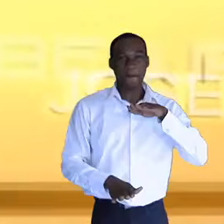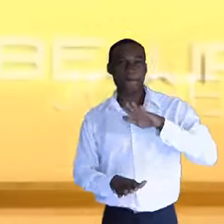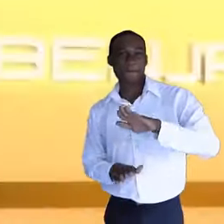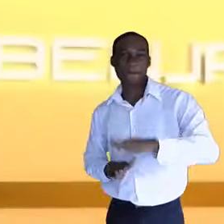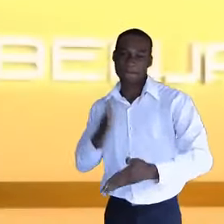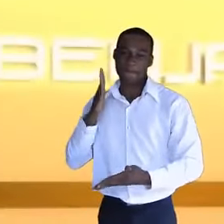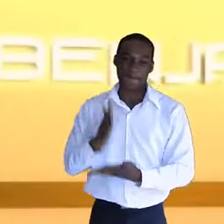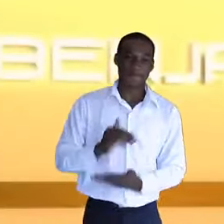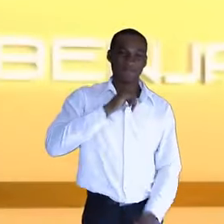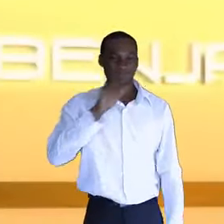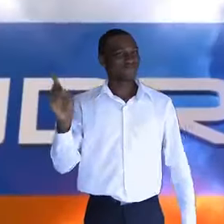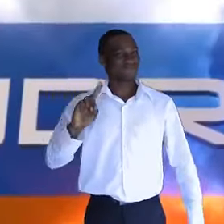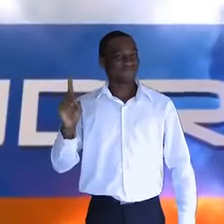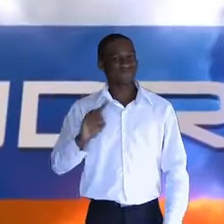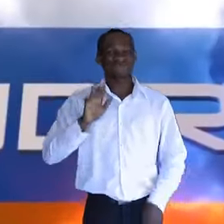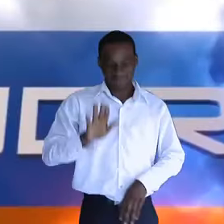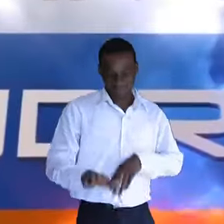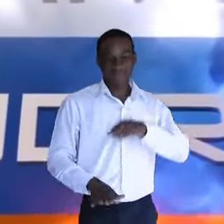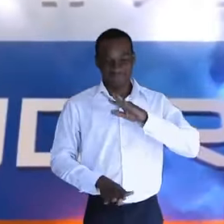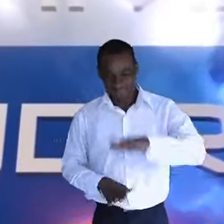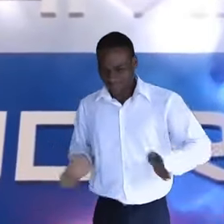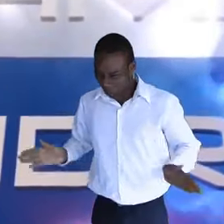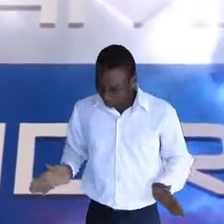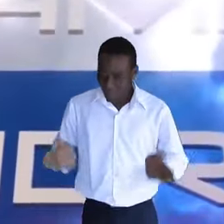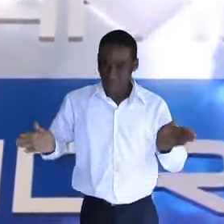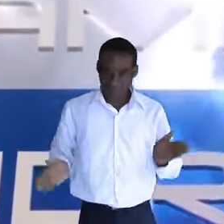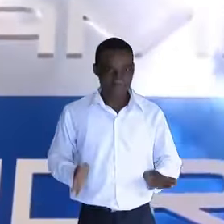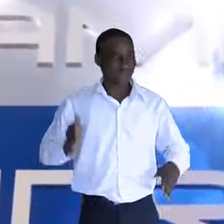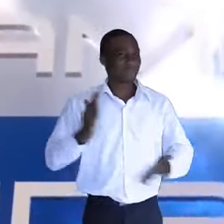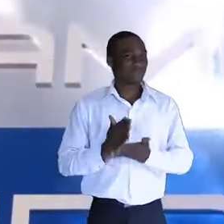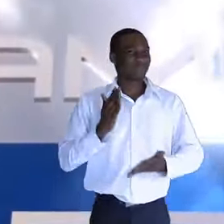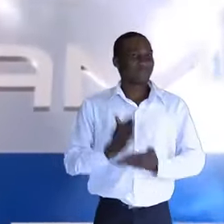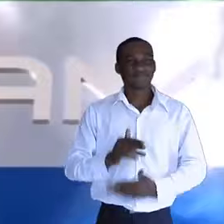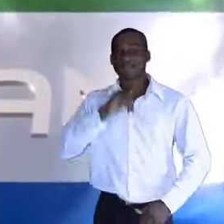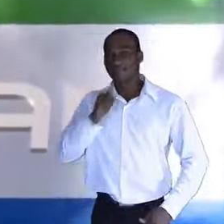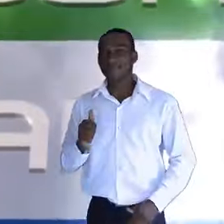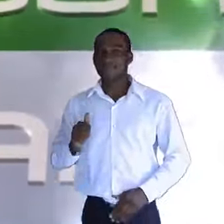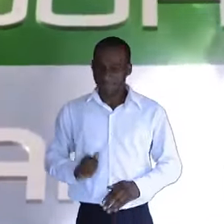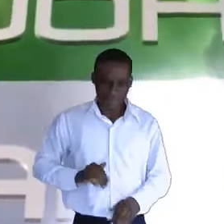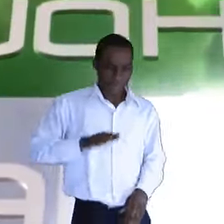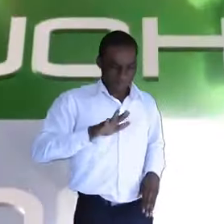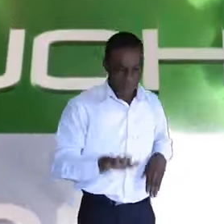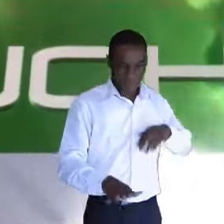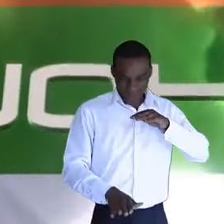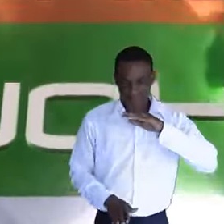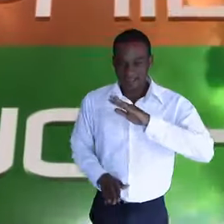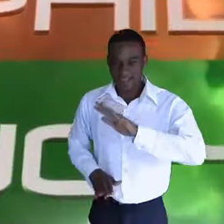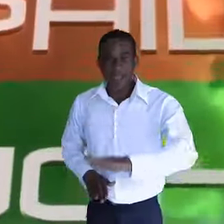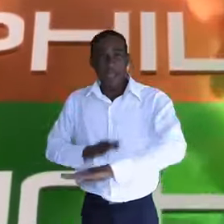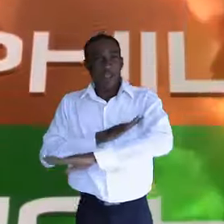Marche, ne t'arrête pas, marche. Ne t'arrête pas,